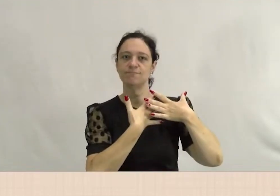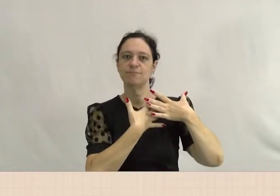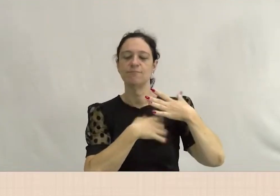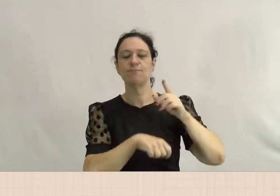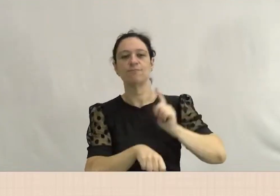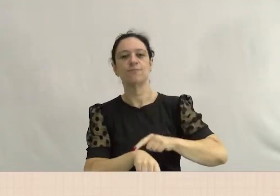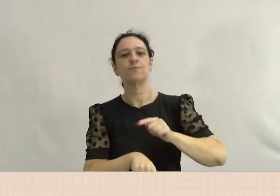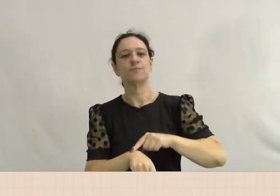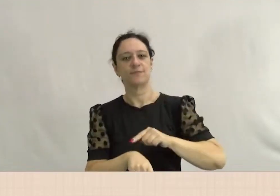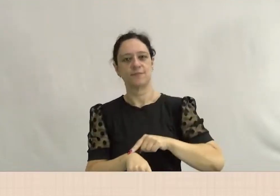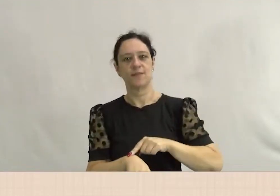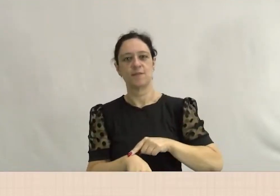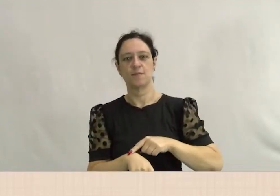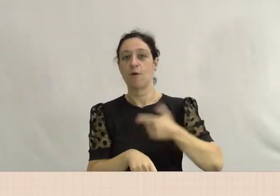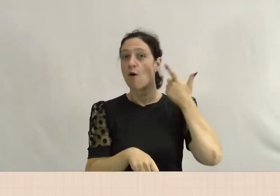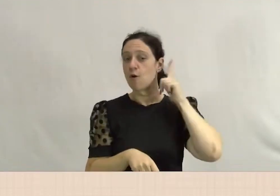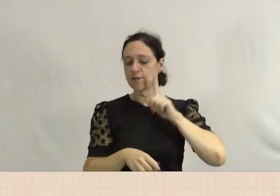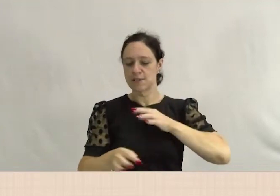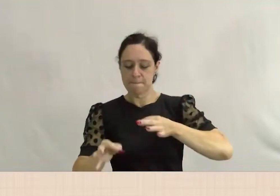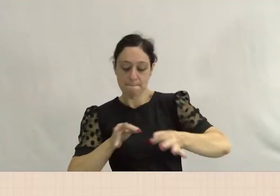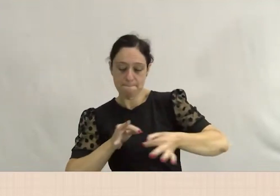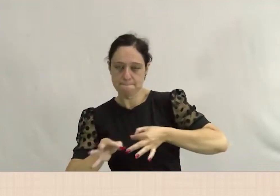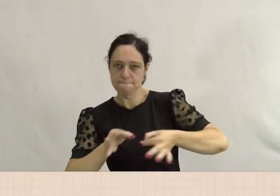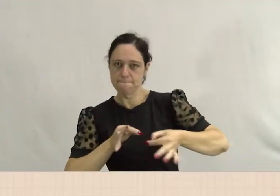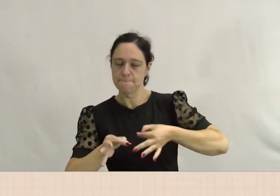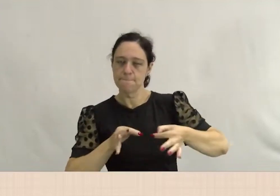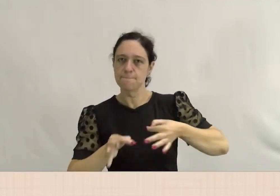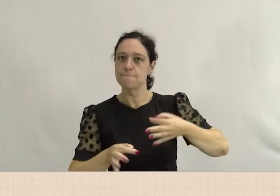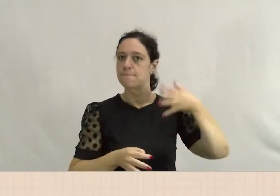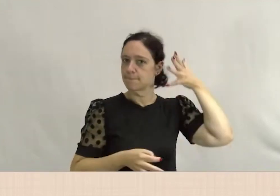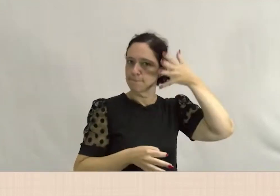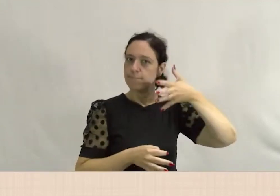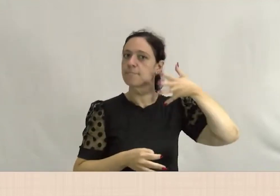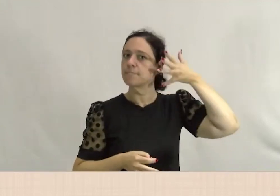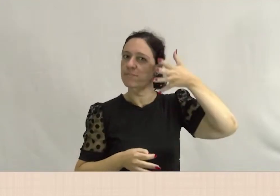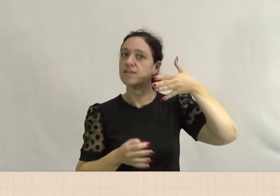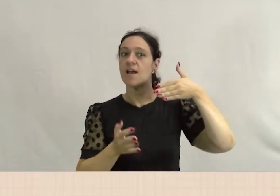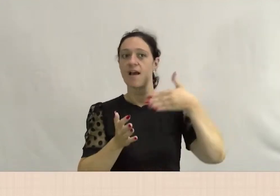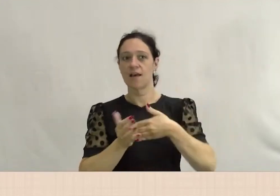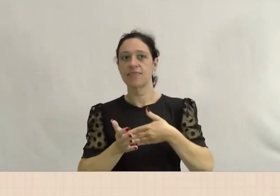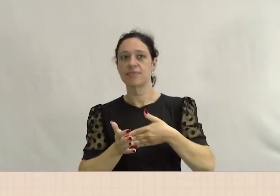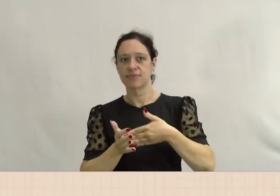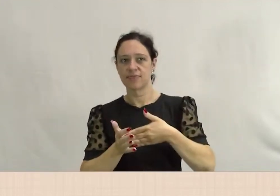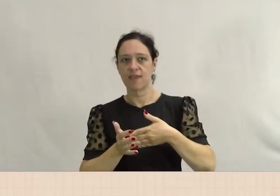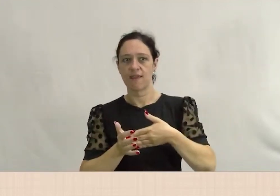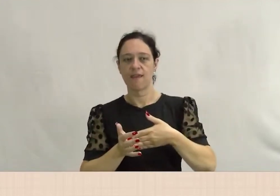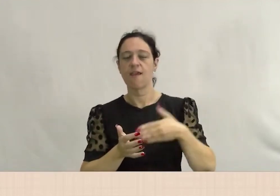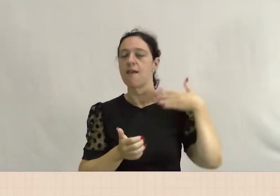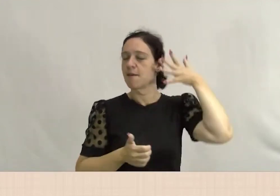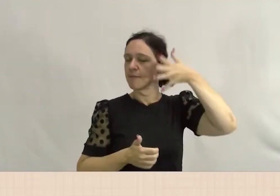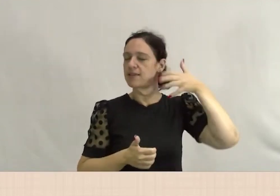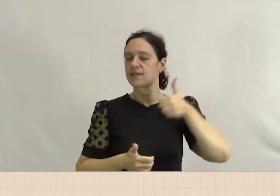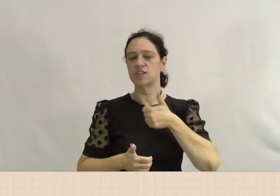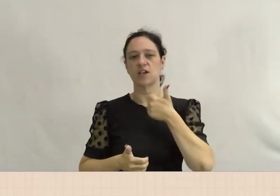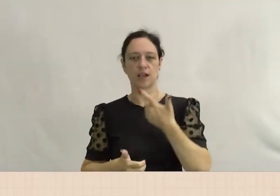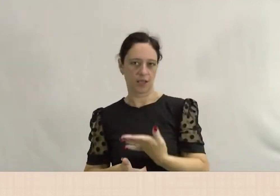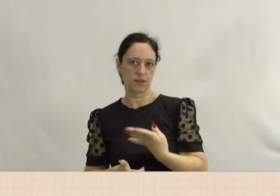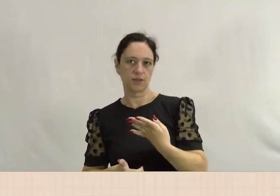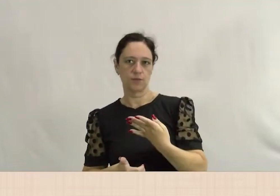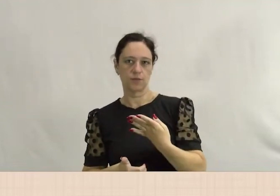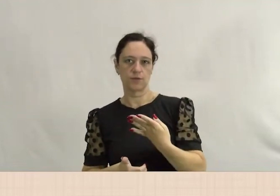poder preparar as mensagens até a mensagem número 14, que